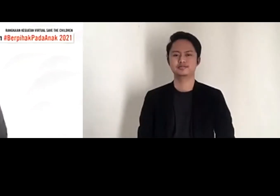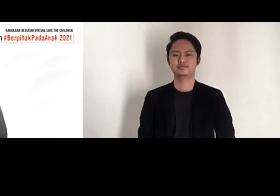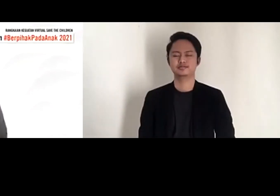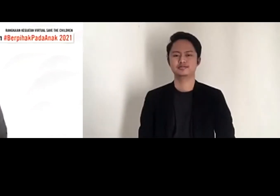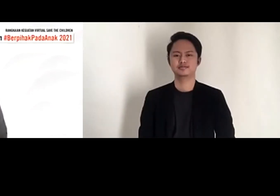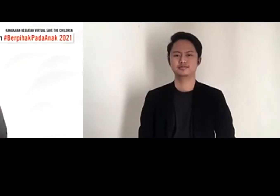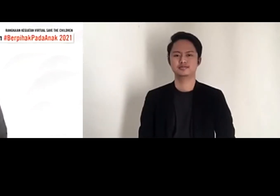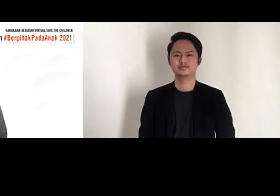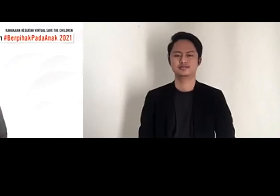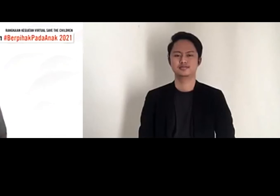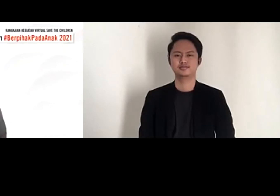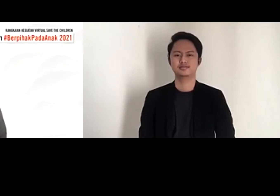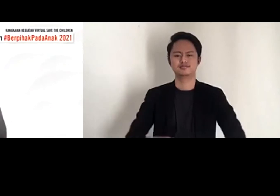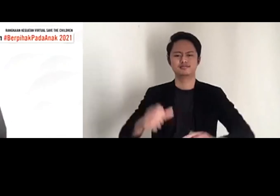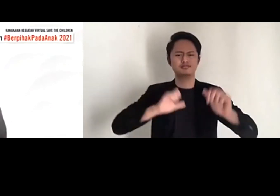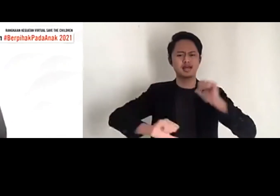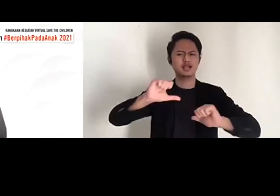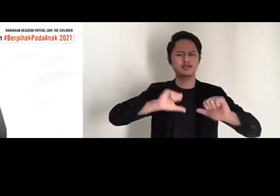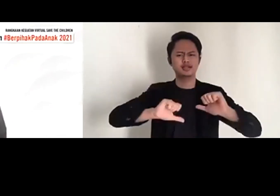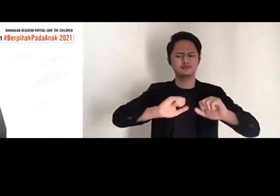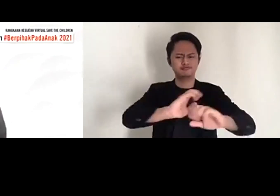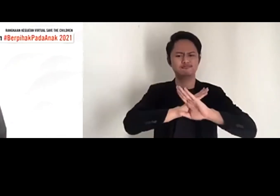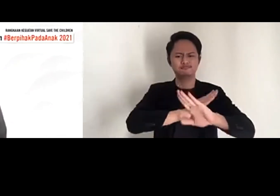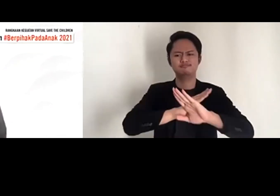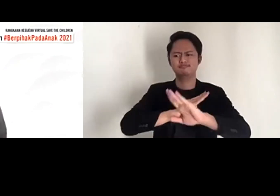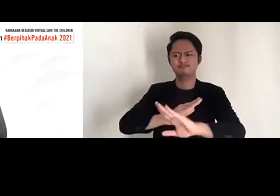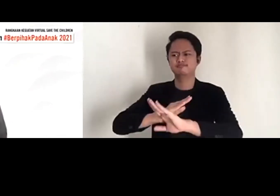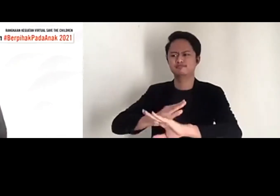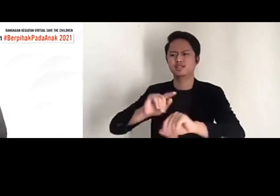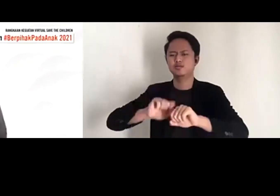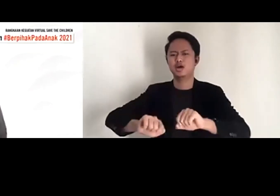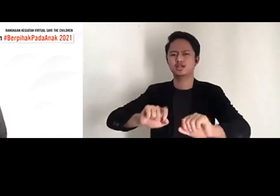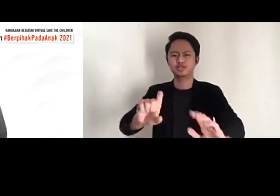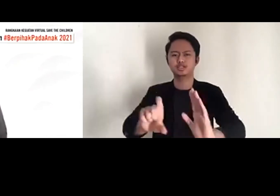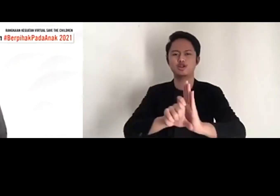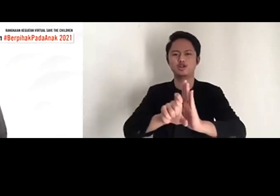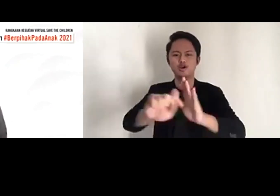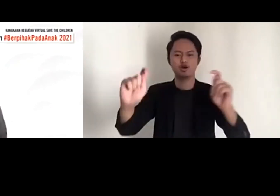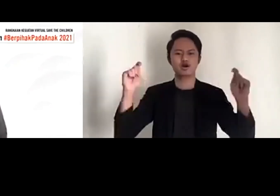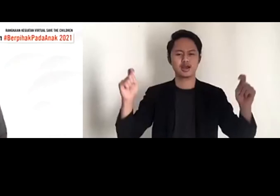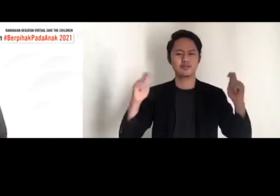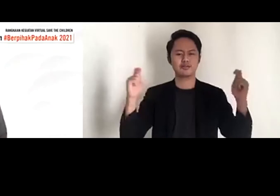berbagai kegiatan pencegahan dilakukan seperti kampanye